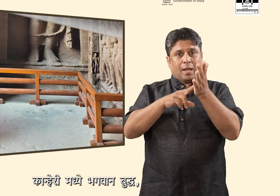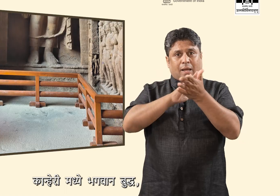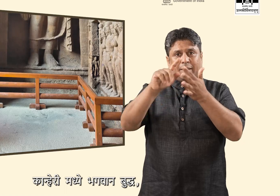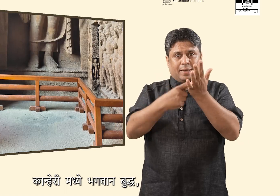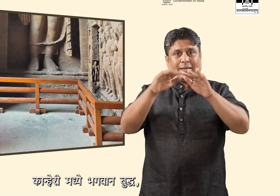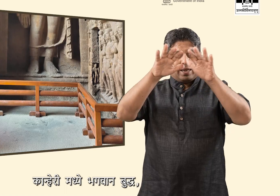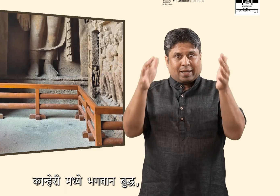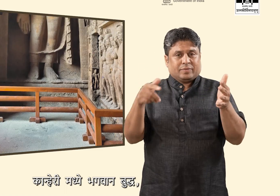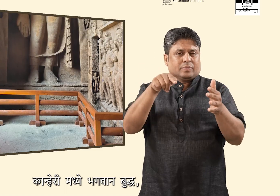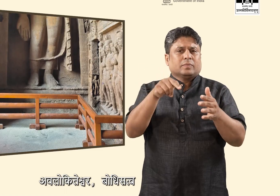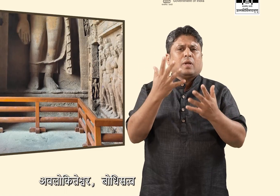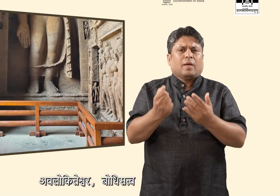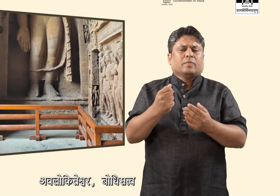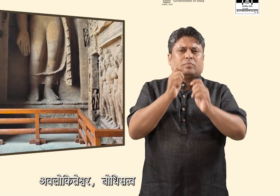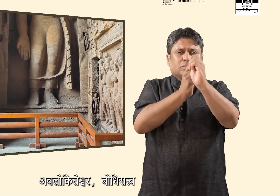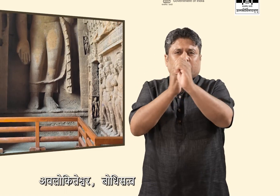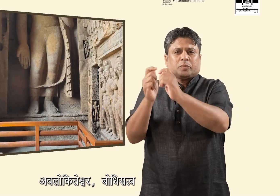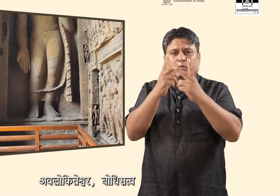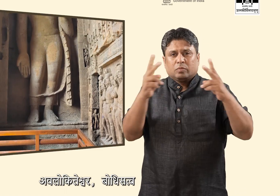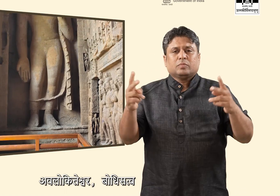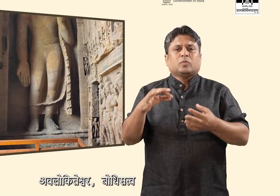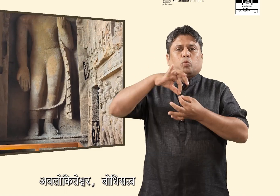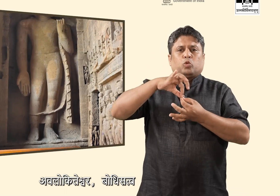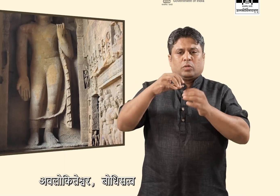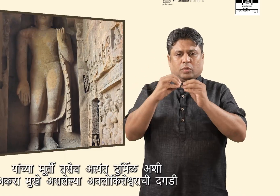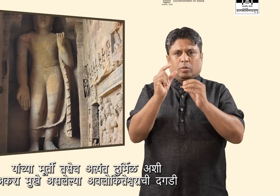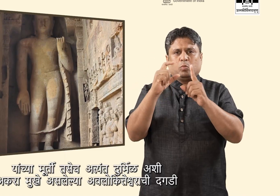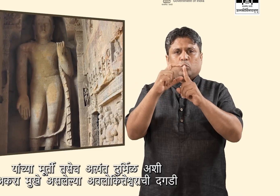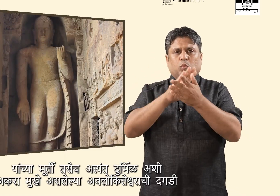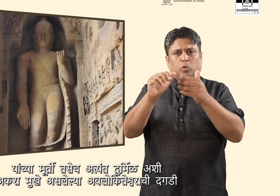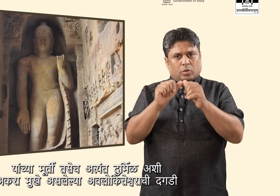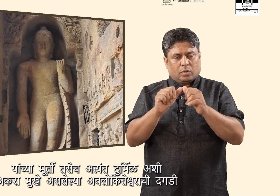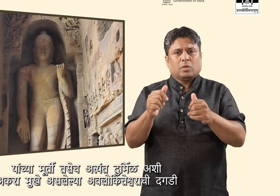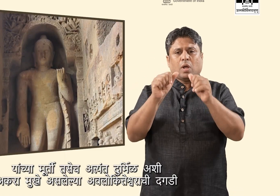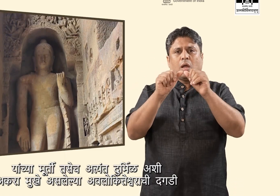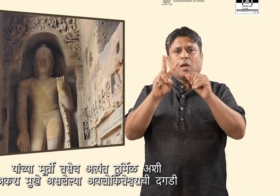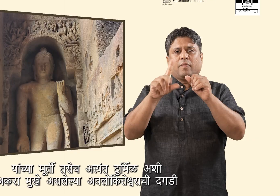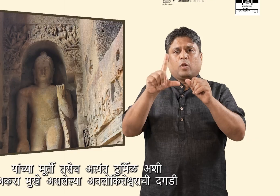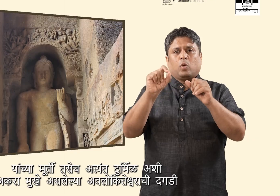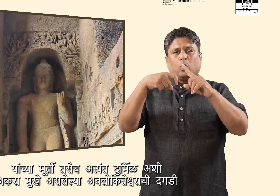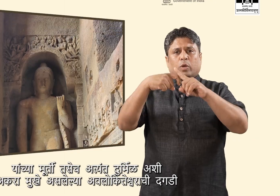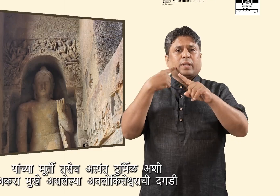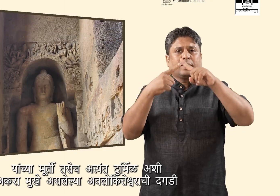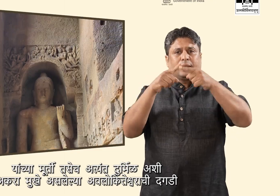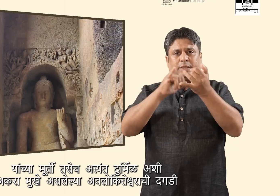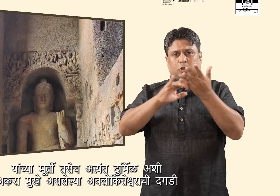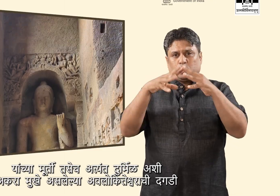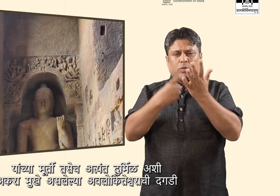कान्हेरीमध्ये भगवान बुद्ध, अवलोकितेश्वर, बोधिसत्व यांच्या मूर्ती तसेच अत्यंत दुर्मिळ अशी 11